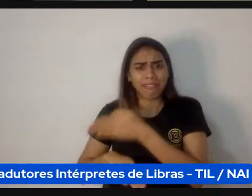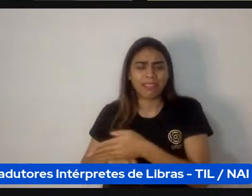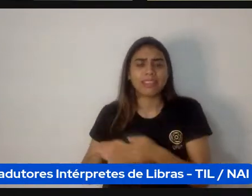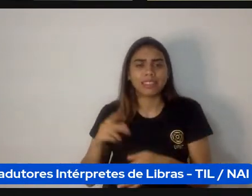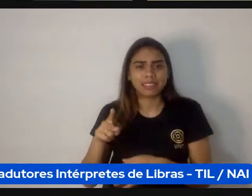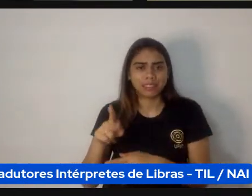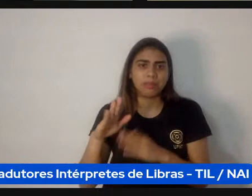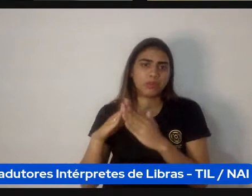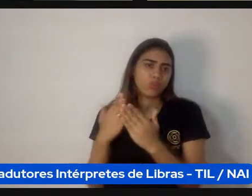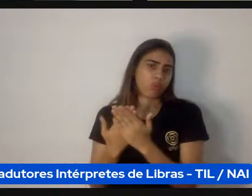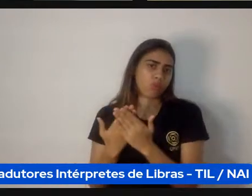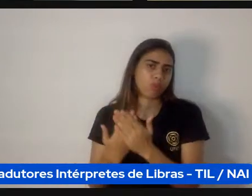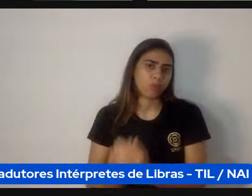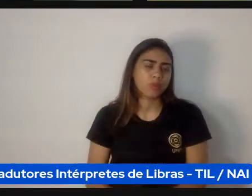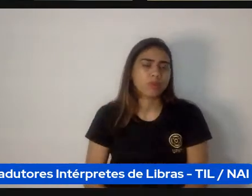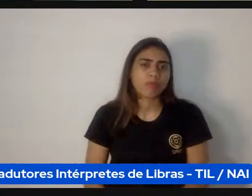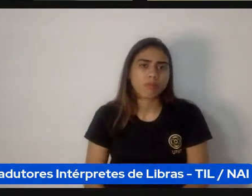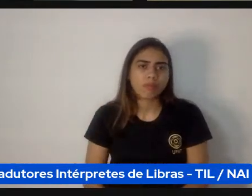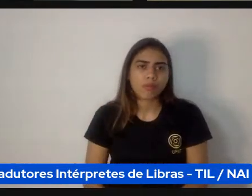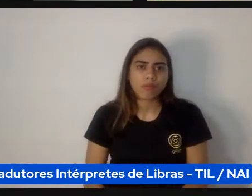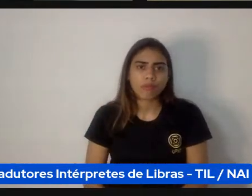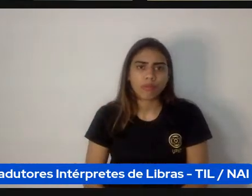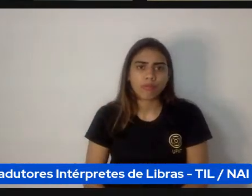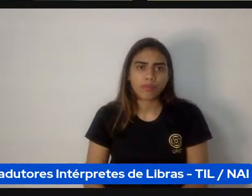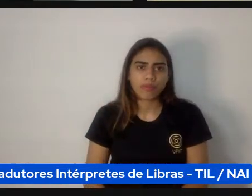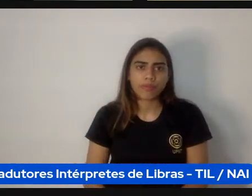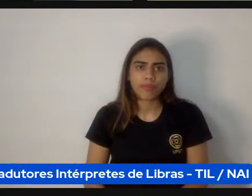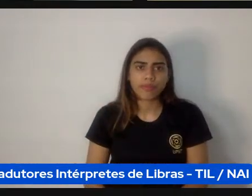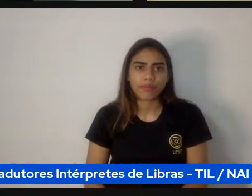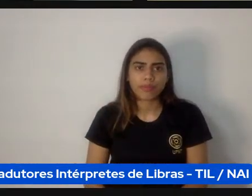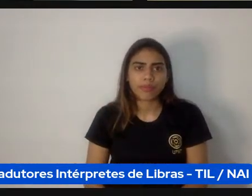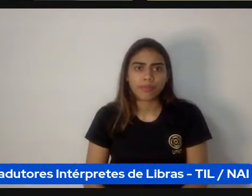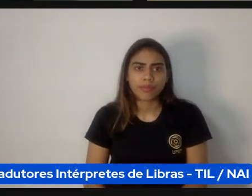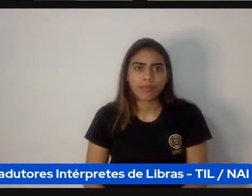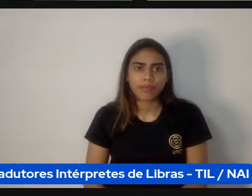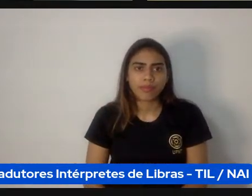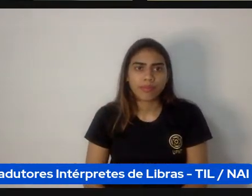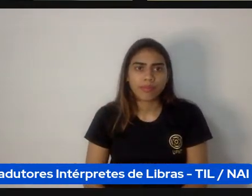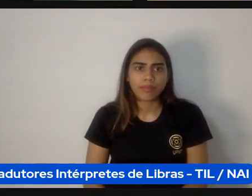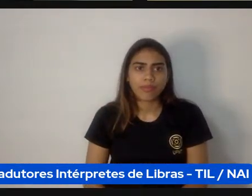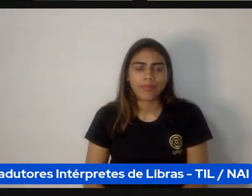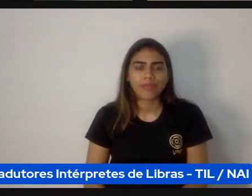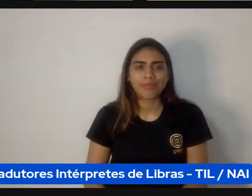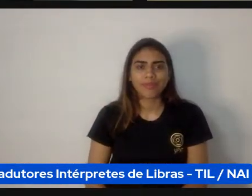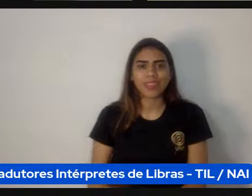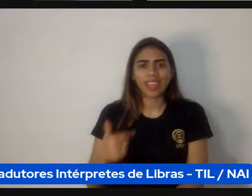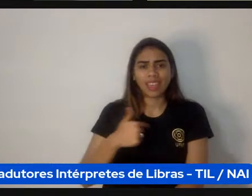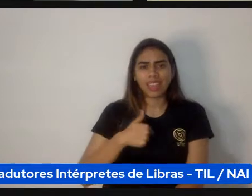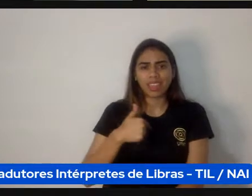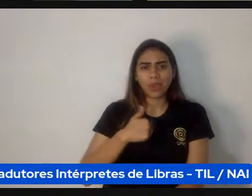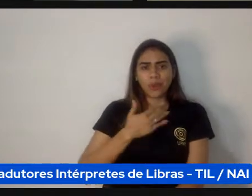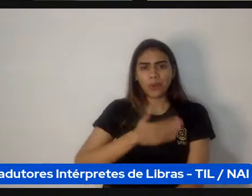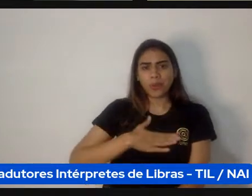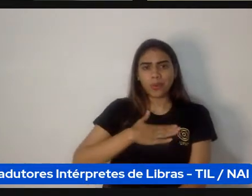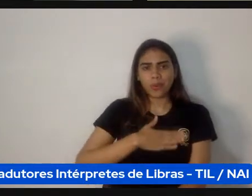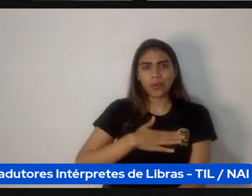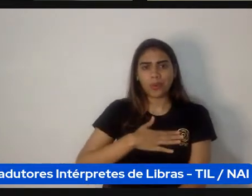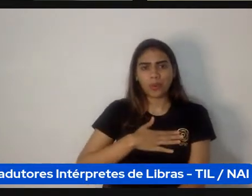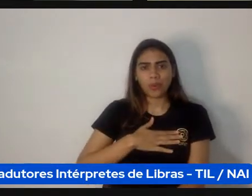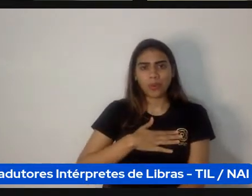Tá, eu vou fazer contar um episódio. Eu gosto muito de contar episódios